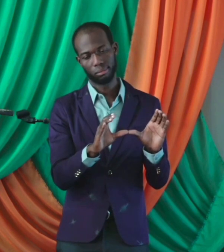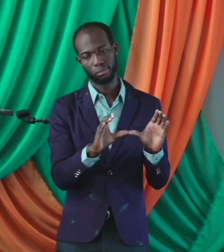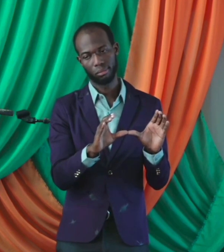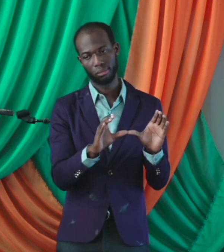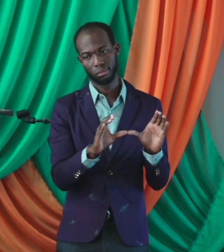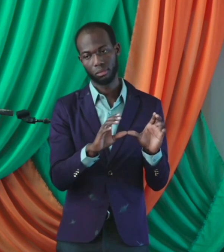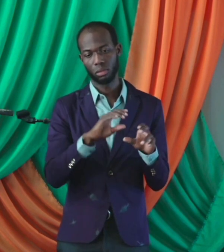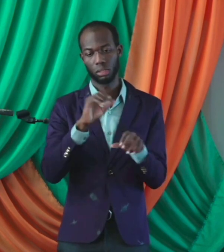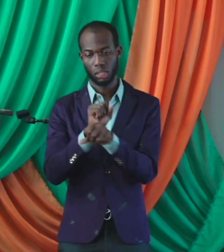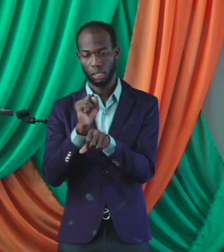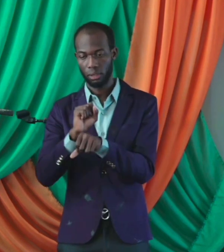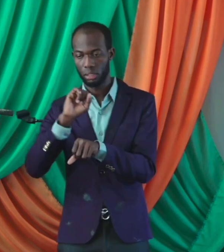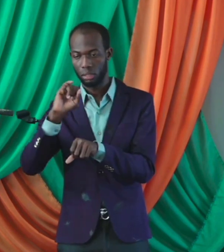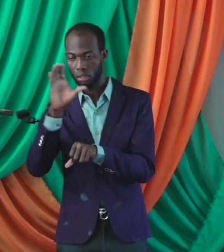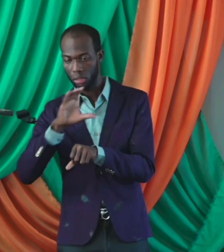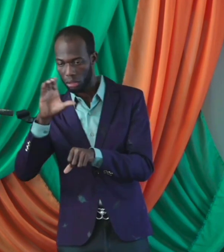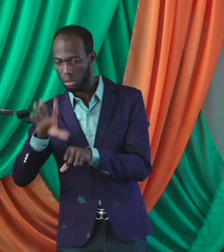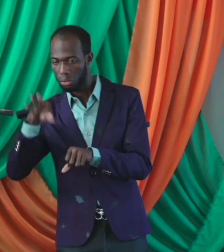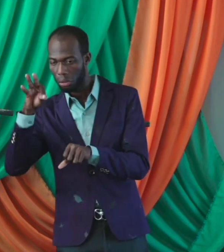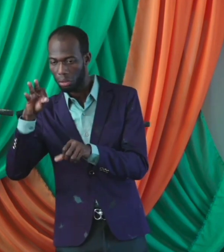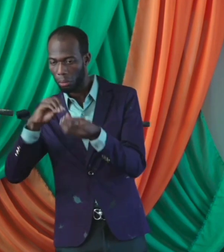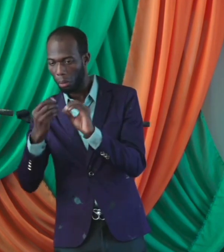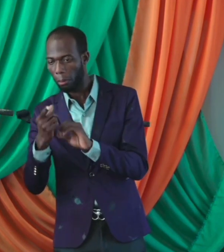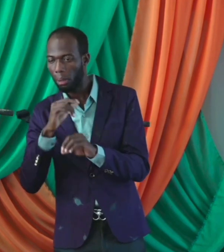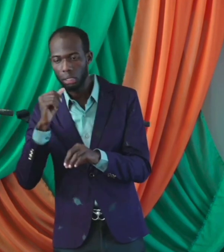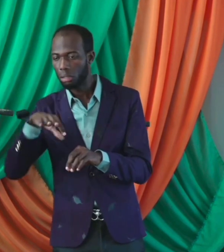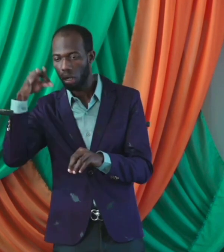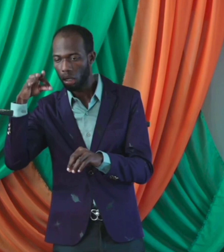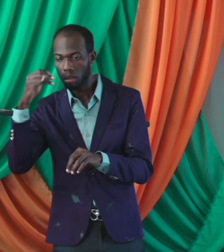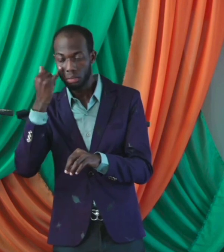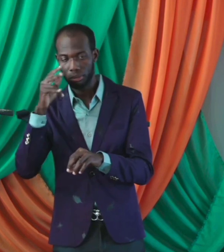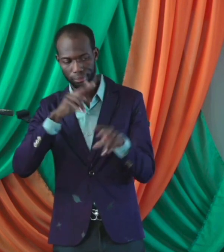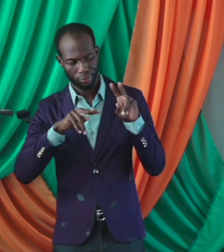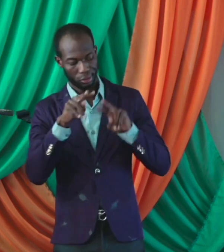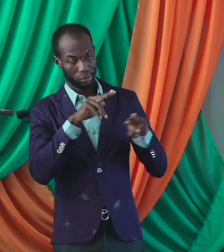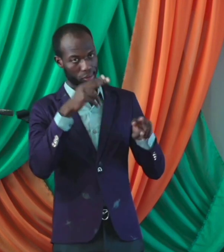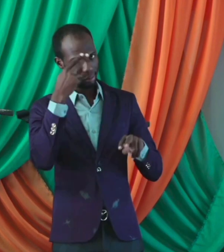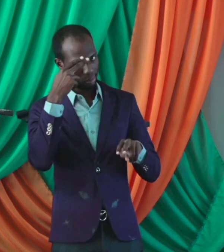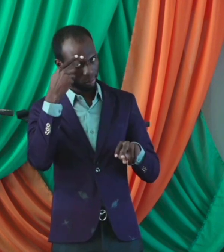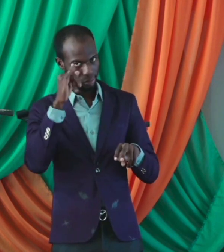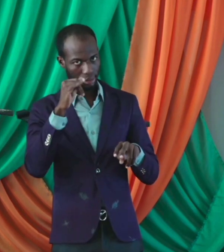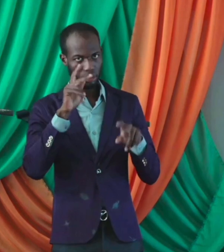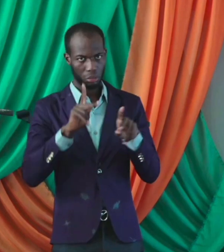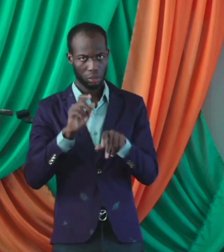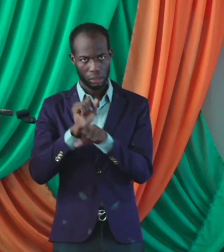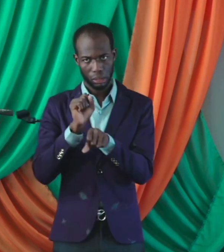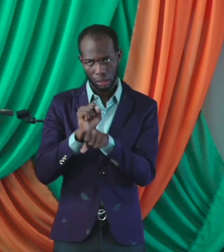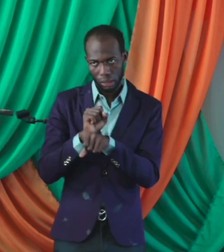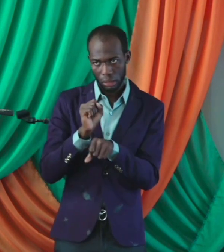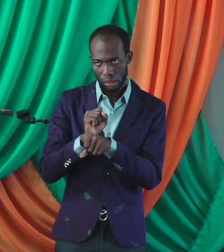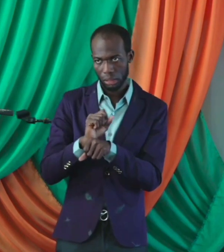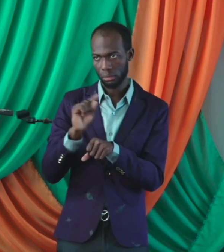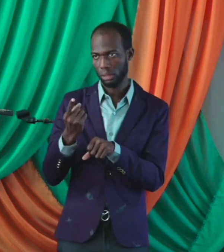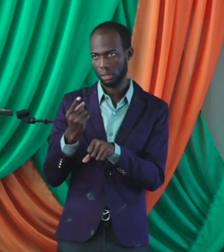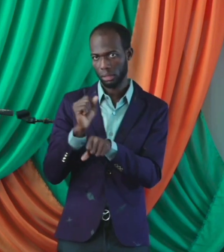il faut changer de job numéro 1, ou pas jeune. Job numéro 2, ou pas jeune. Alors que, si vous regardez Haïti, la majorité de monde qui travaille dans le pays, c'est pas un